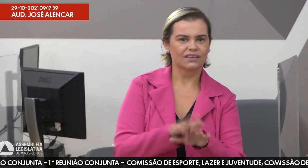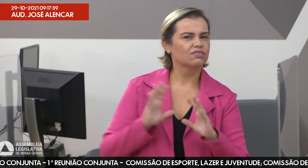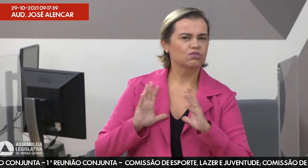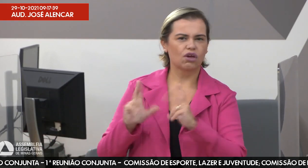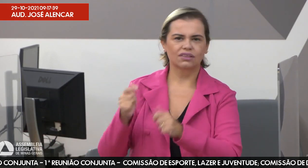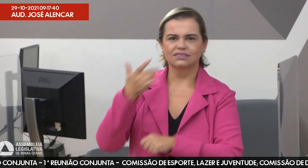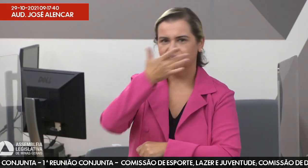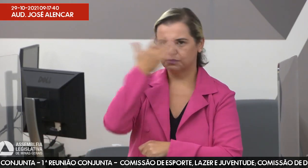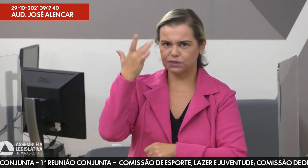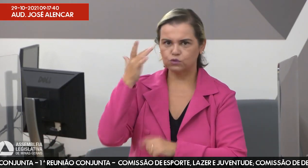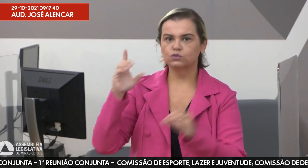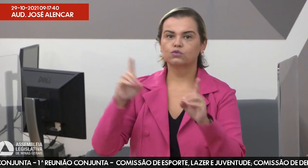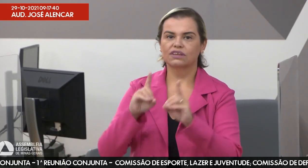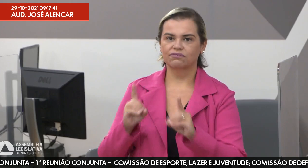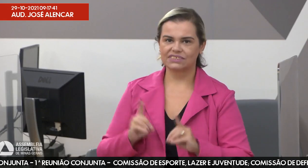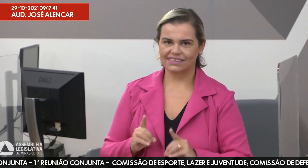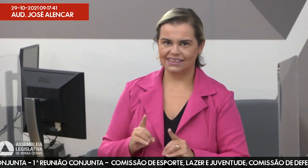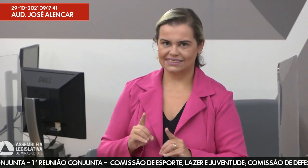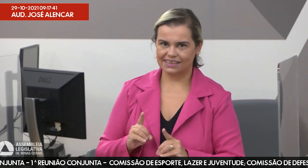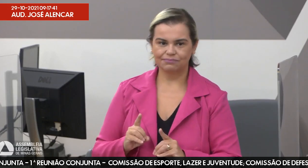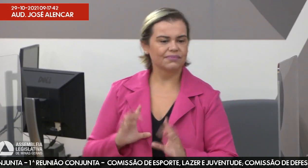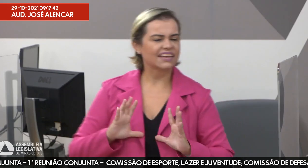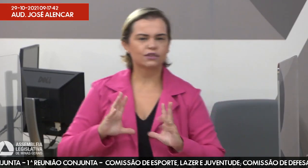Essa é uma ação que inclui